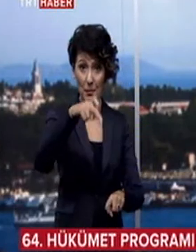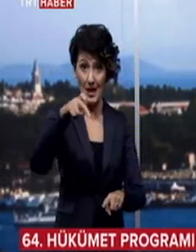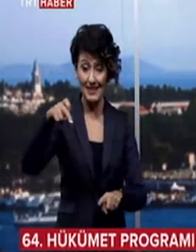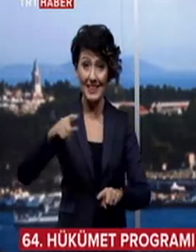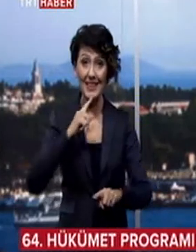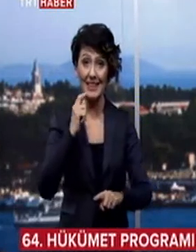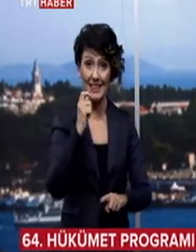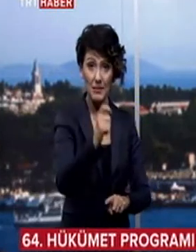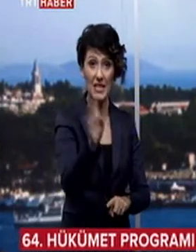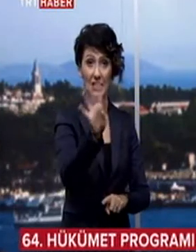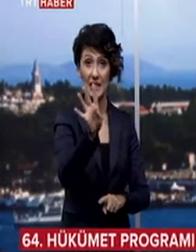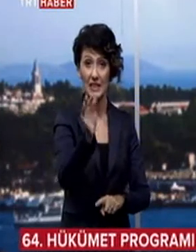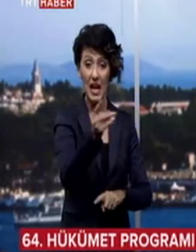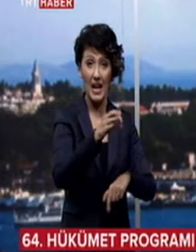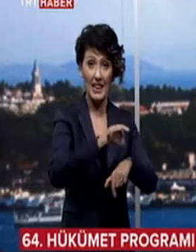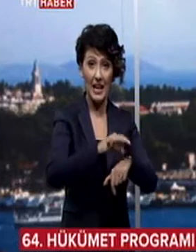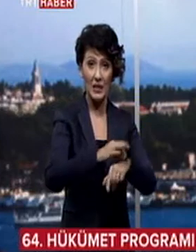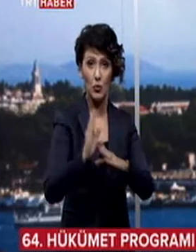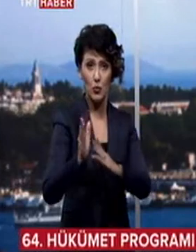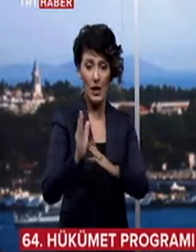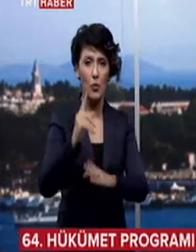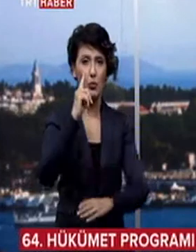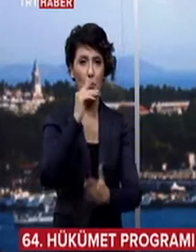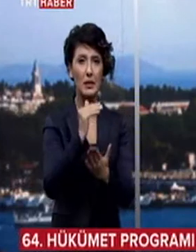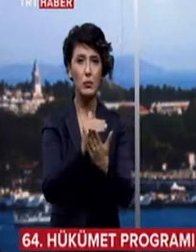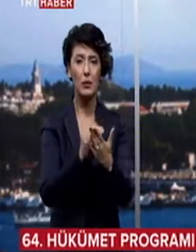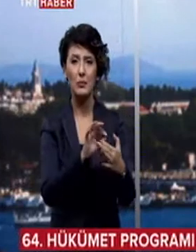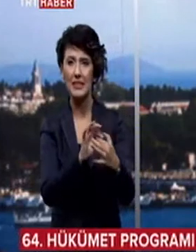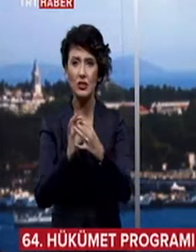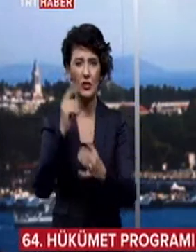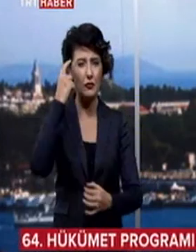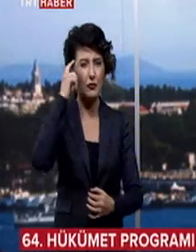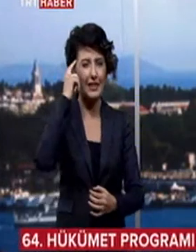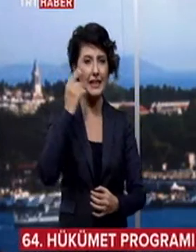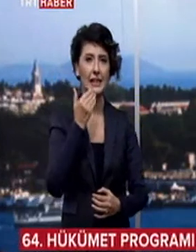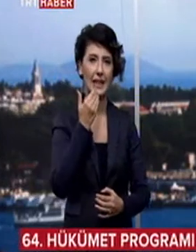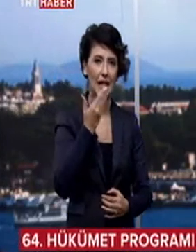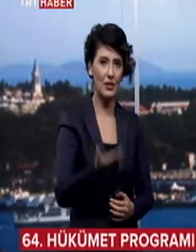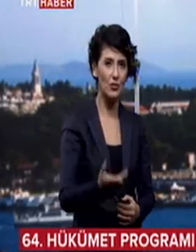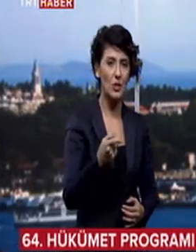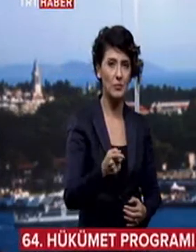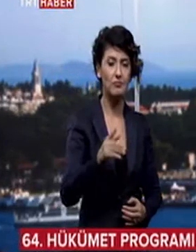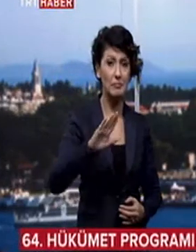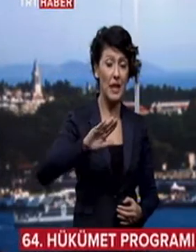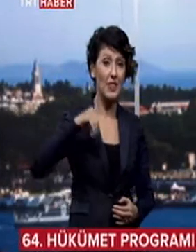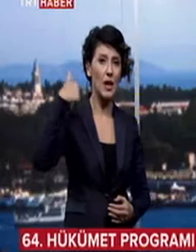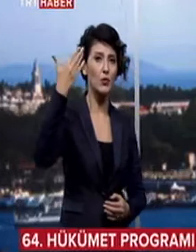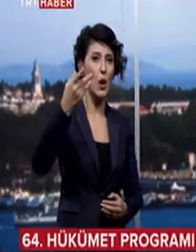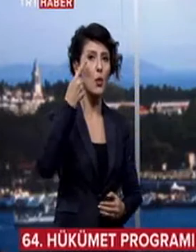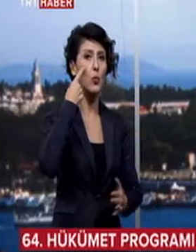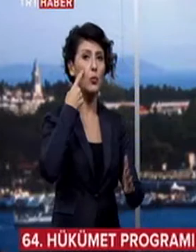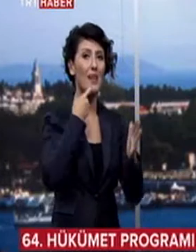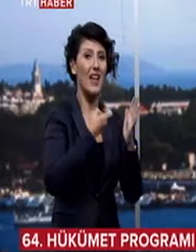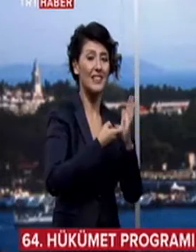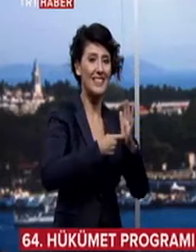partilerin temsilcileri 40'ar dakika süreyle hükümet programına ilişkin görüşlerini dile getirecek. Daha